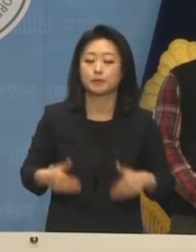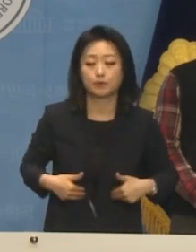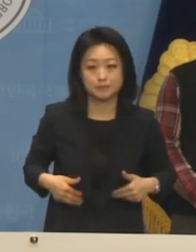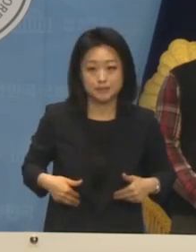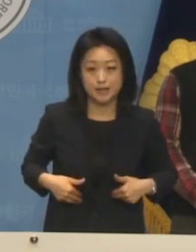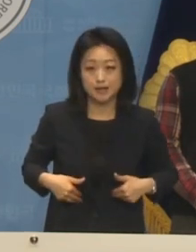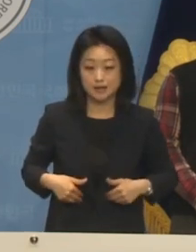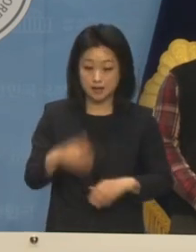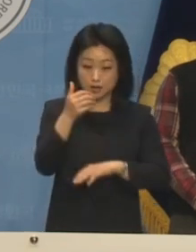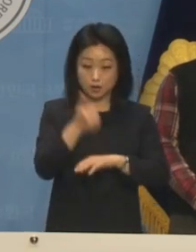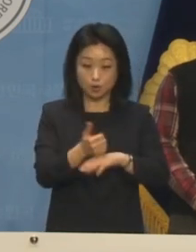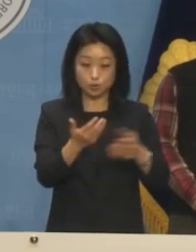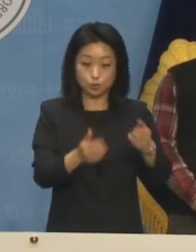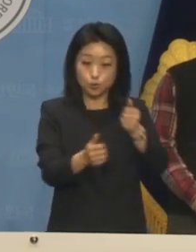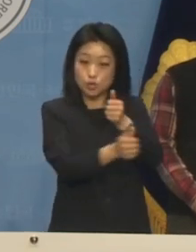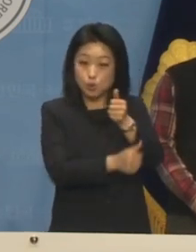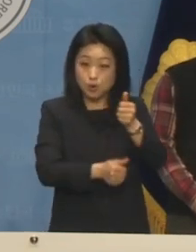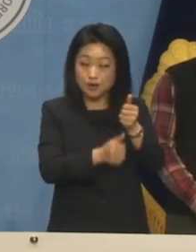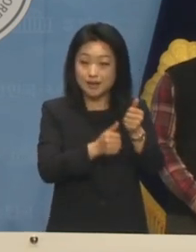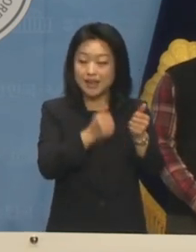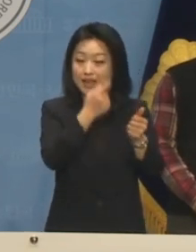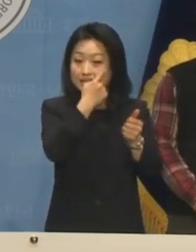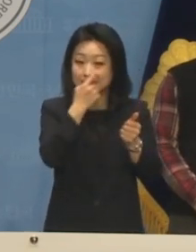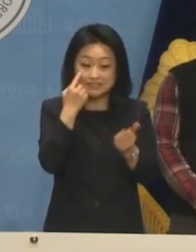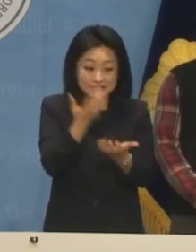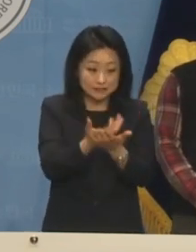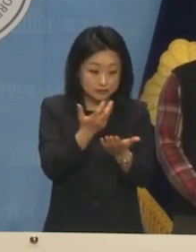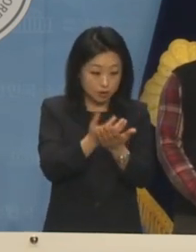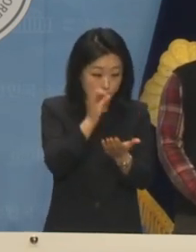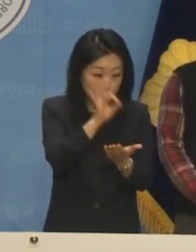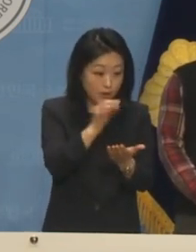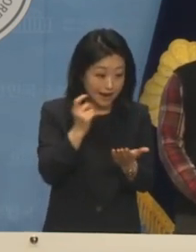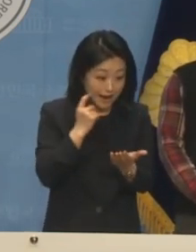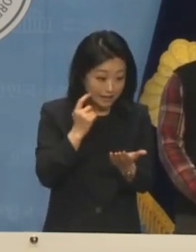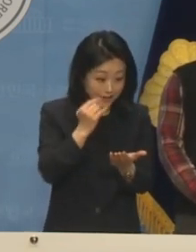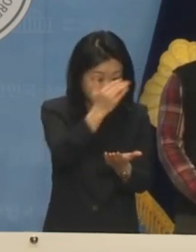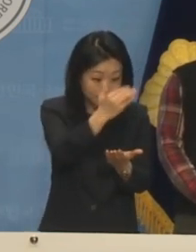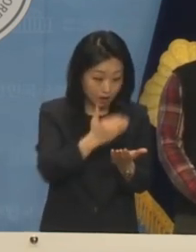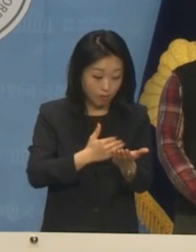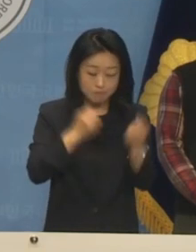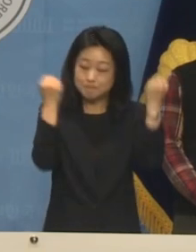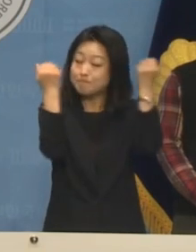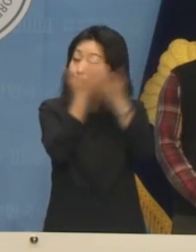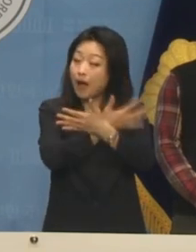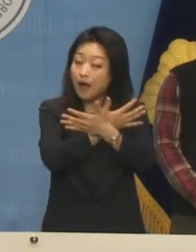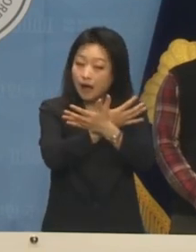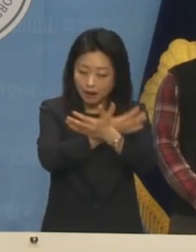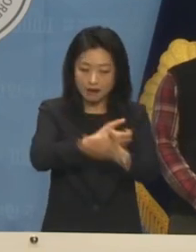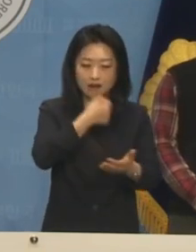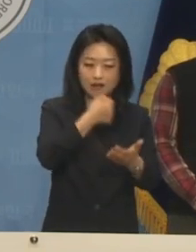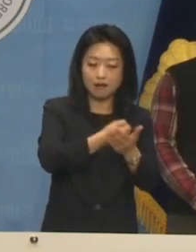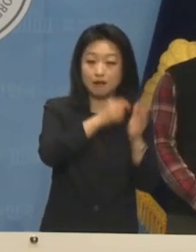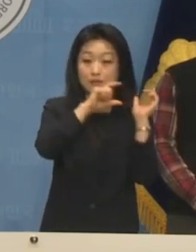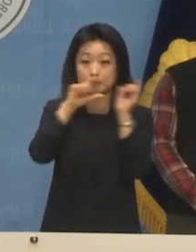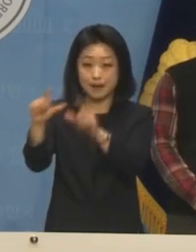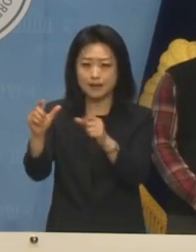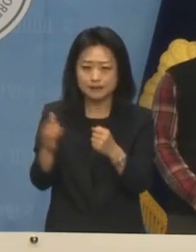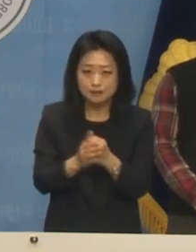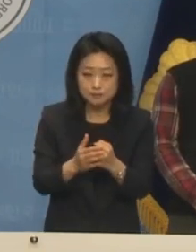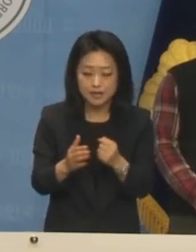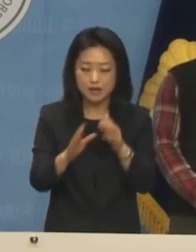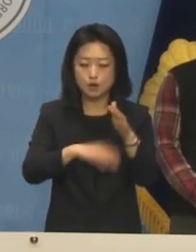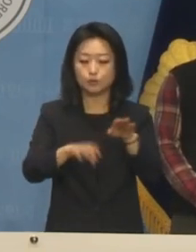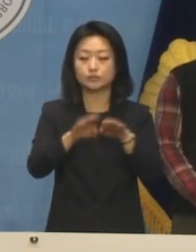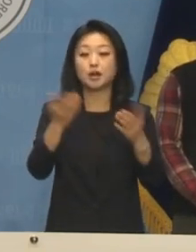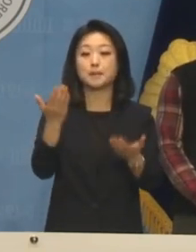결국 노동위원회가 잘못된 증거에 따라 판단하게 될 위험이 있기 때문입니다. 따라서 노동위원회가 공정한